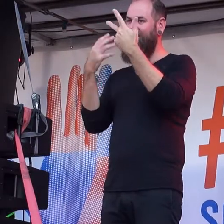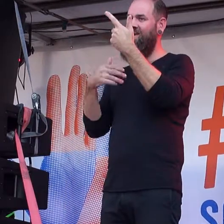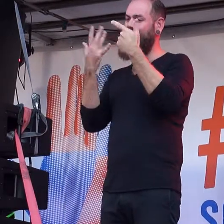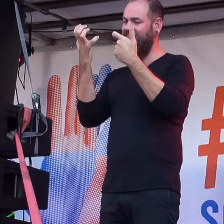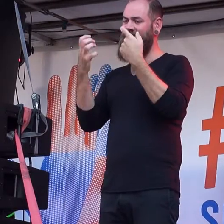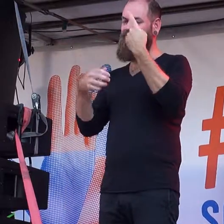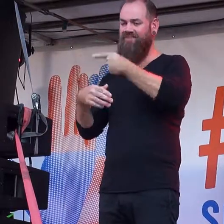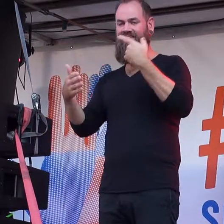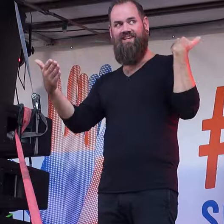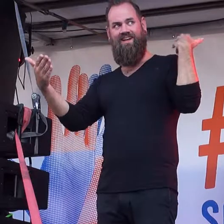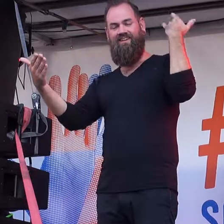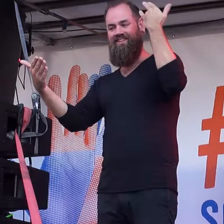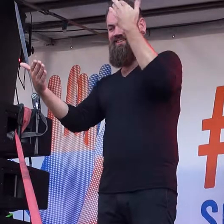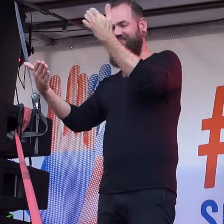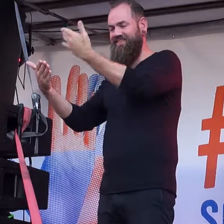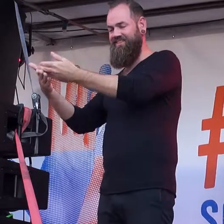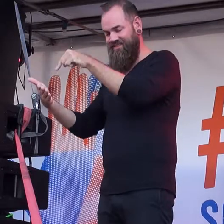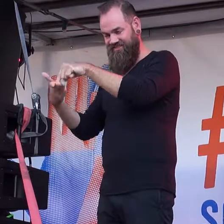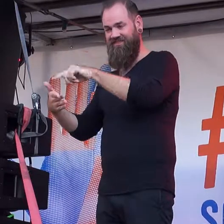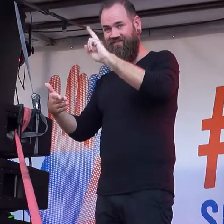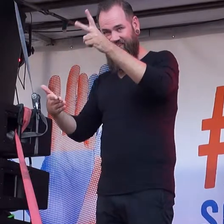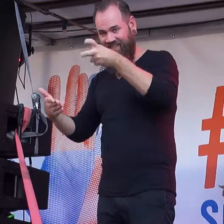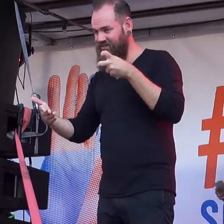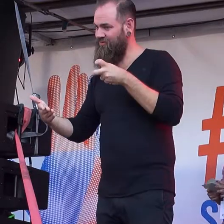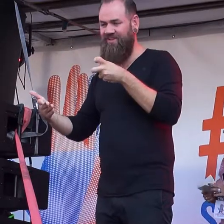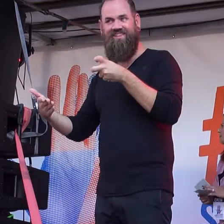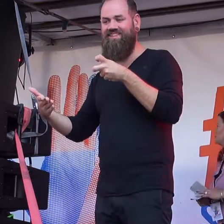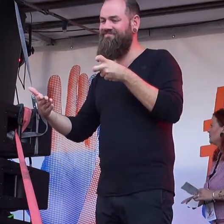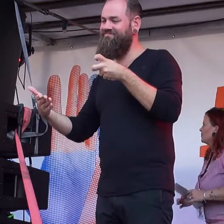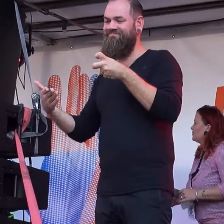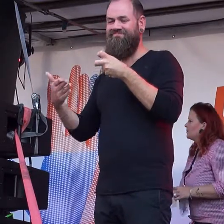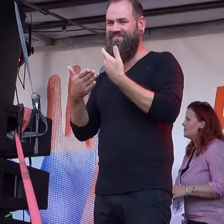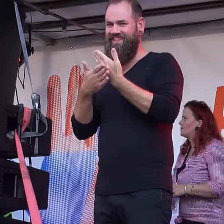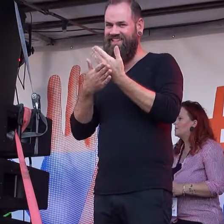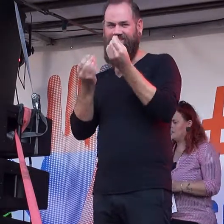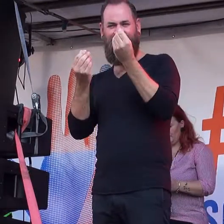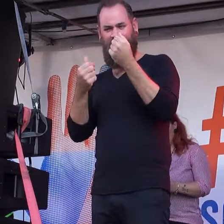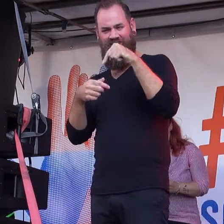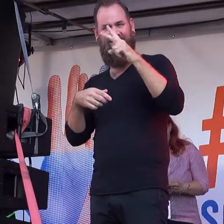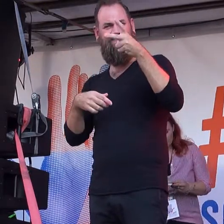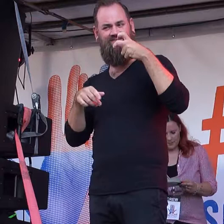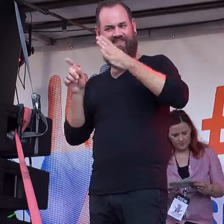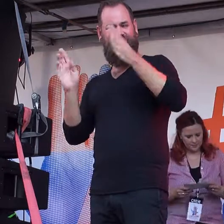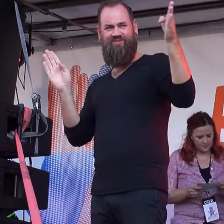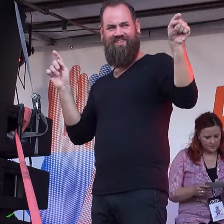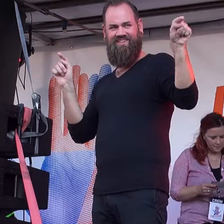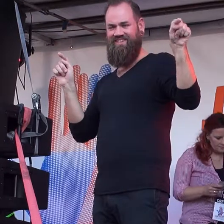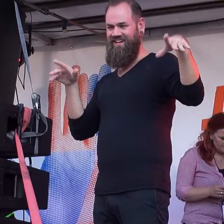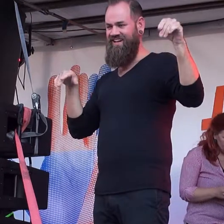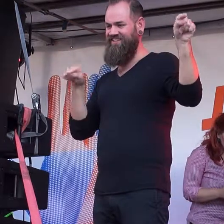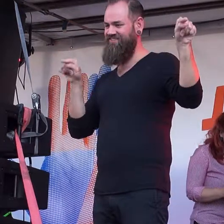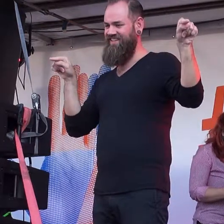rassismus in unserem land wieder parlaments fähig geworden ist fakt ist dass hier 73 jahre nach der zeit des